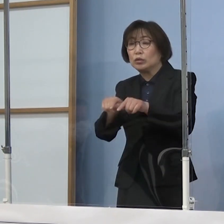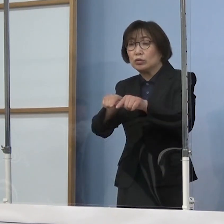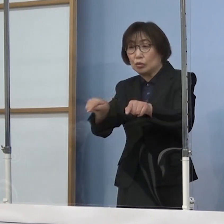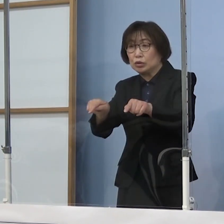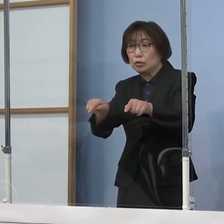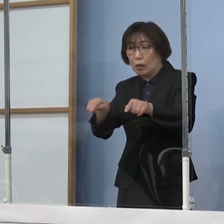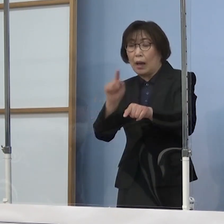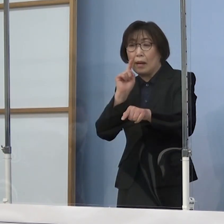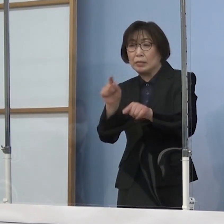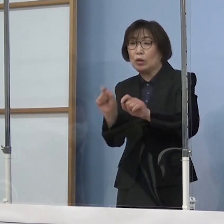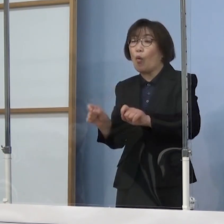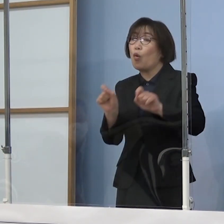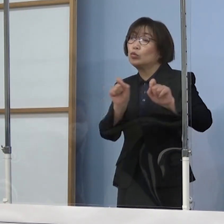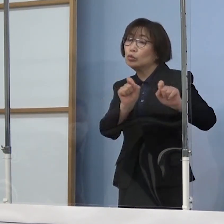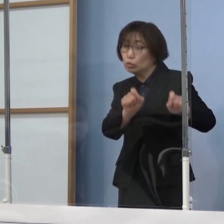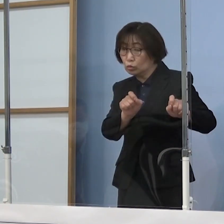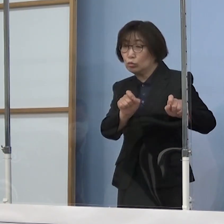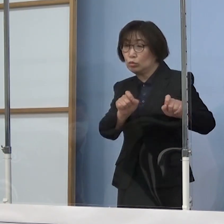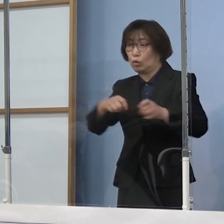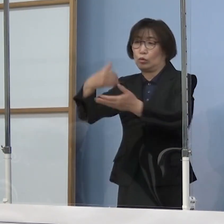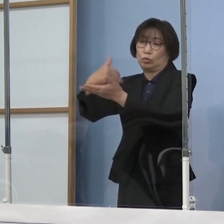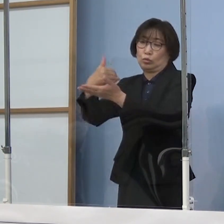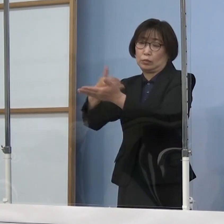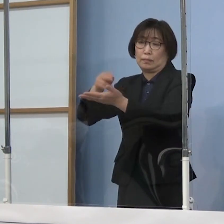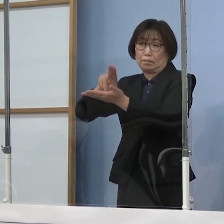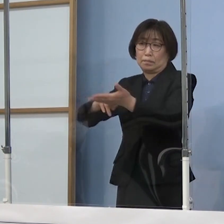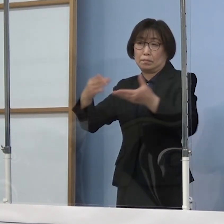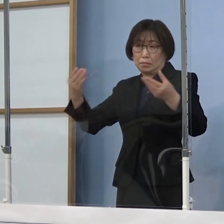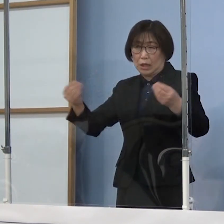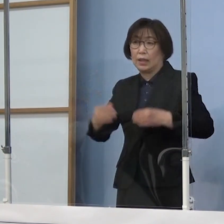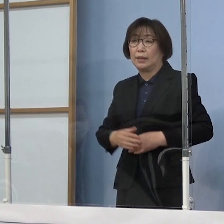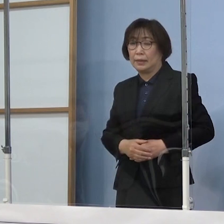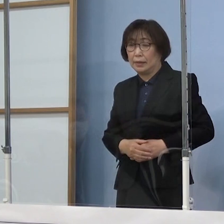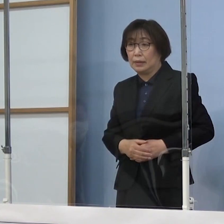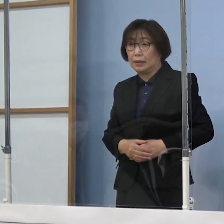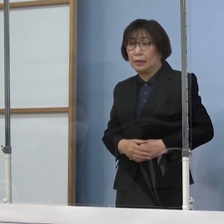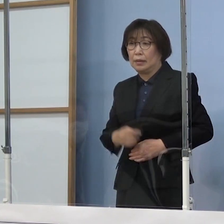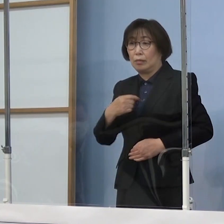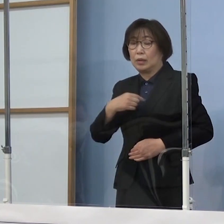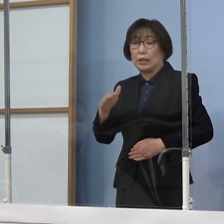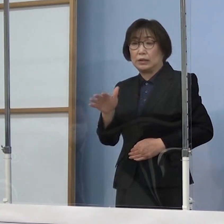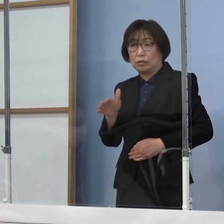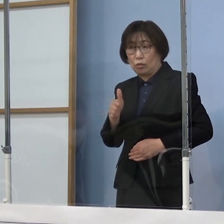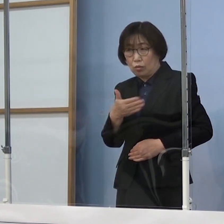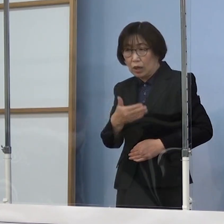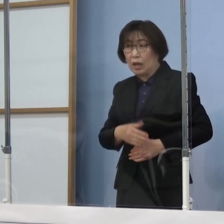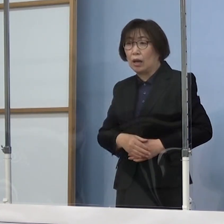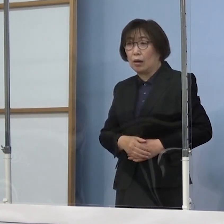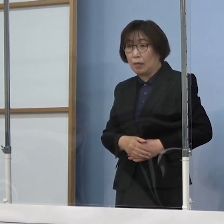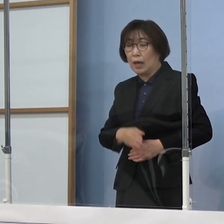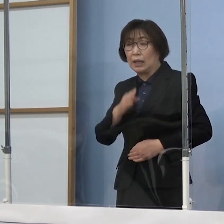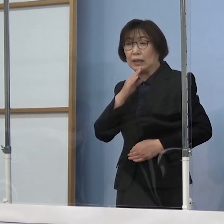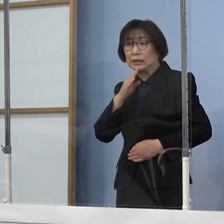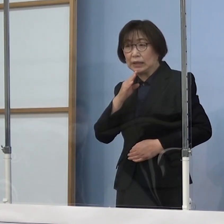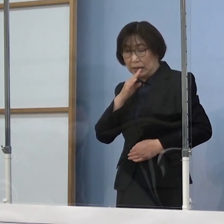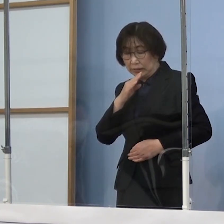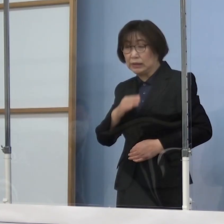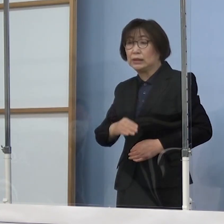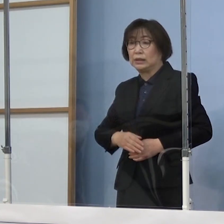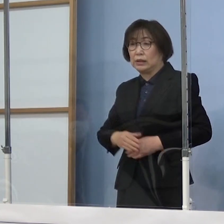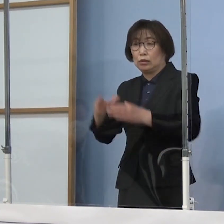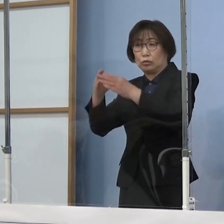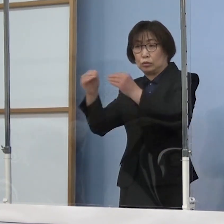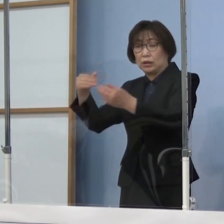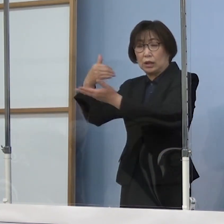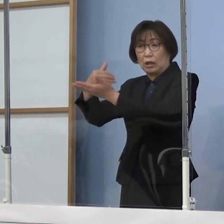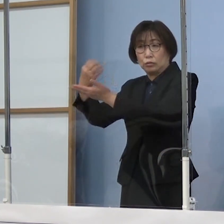した形が今回取られたところであります。まあ、私の方からは確かに国の言うこともわからないわけではない